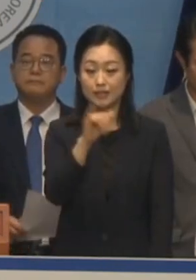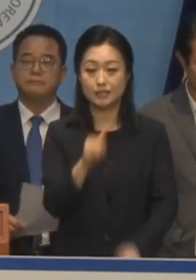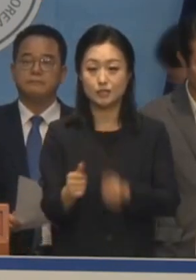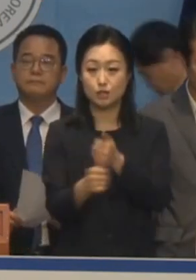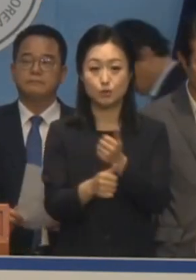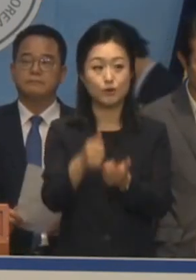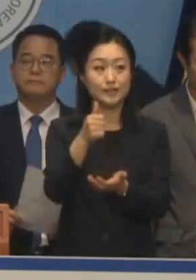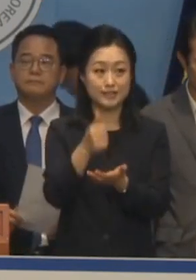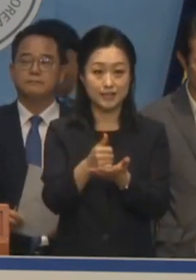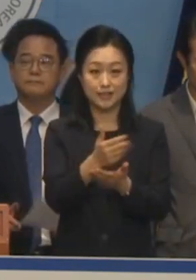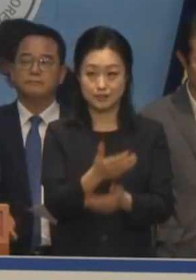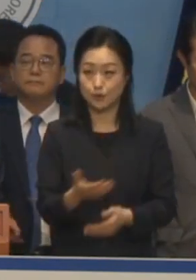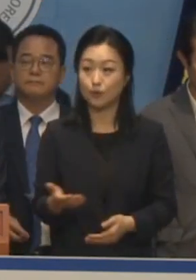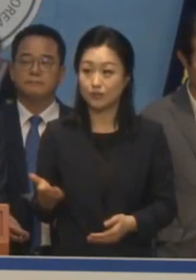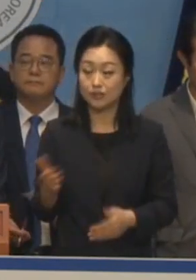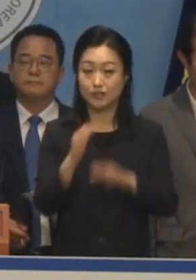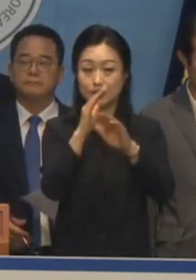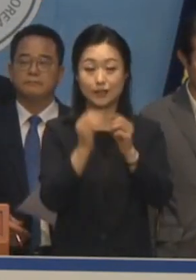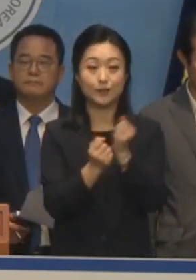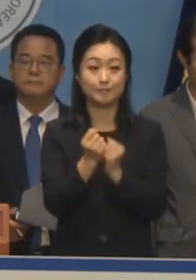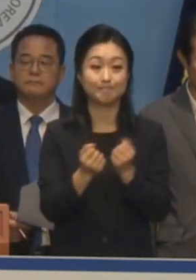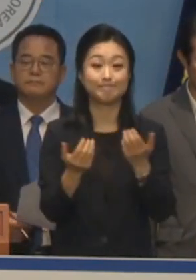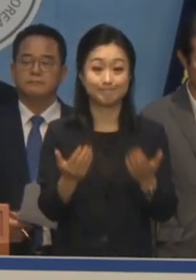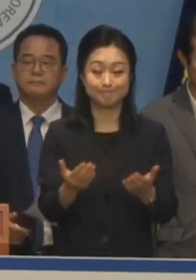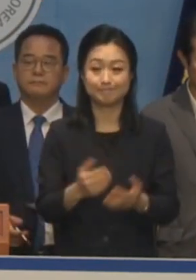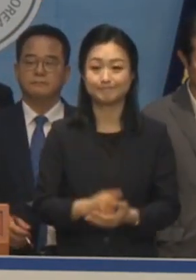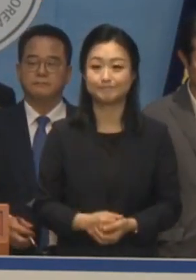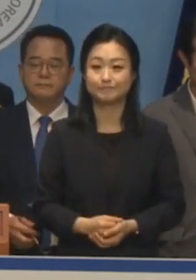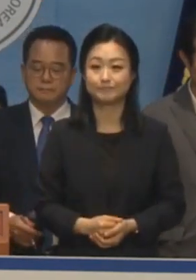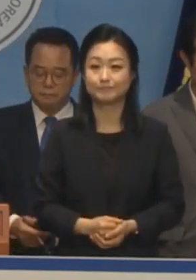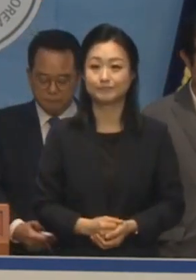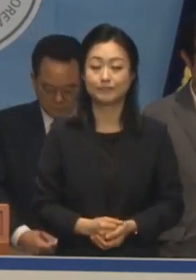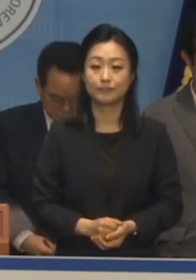을지위원회 위원장님 얘기를 듣겠습니다.